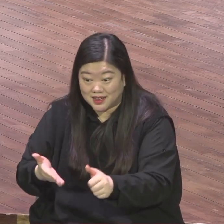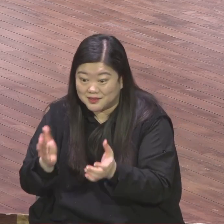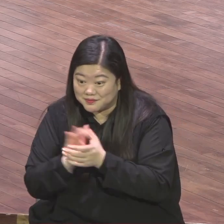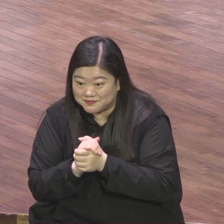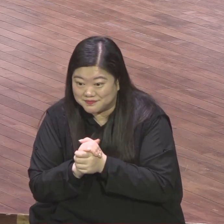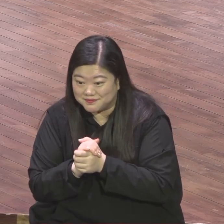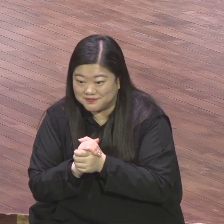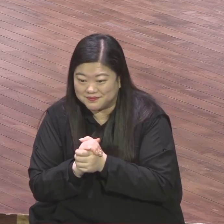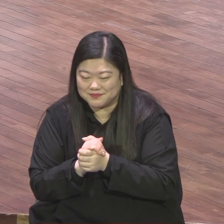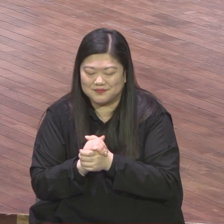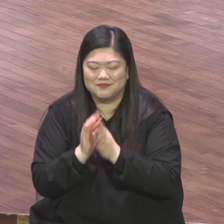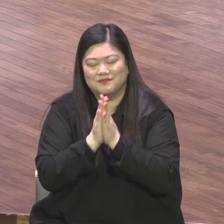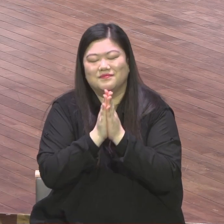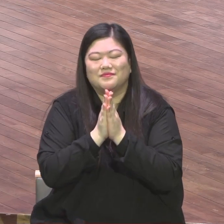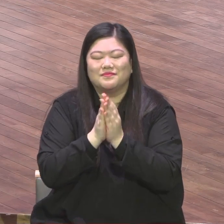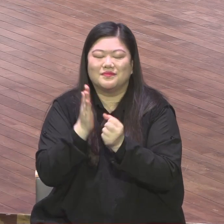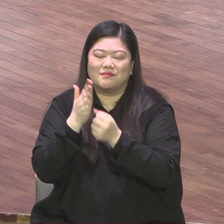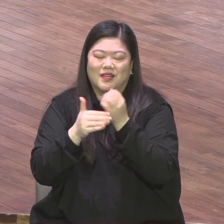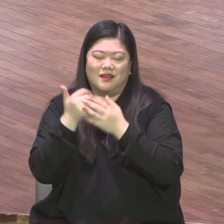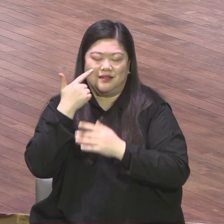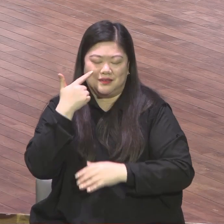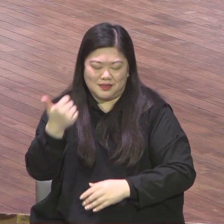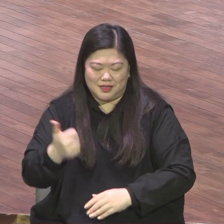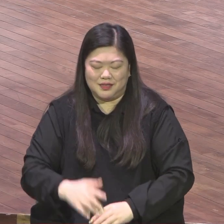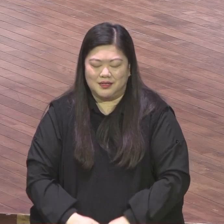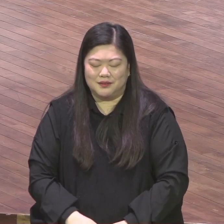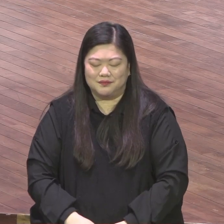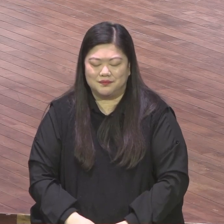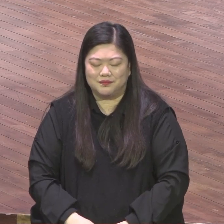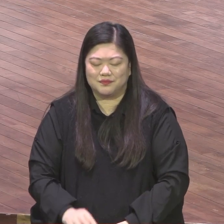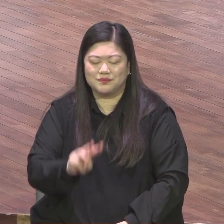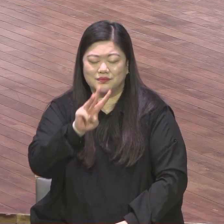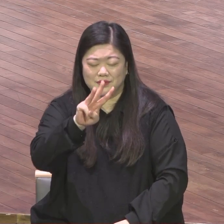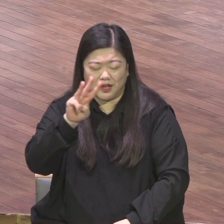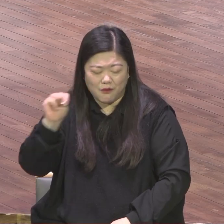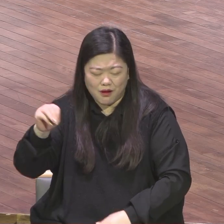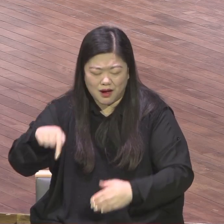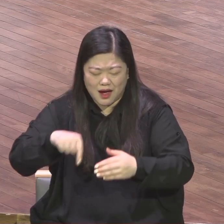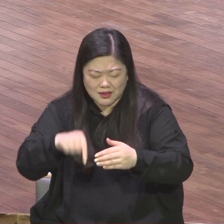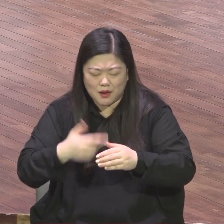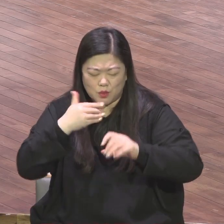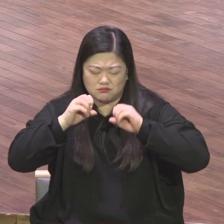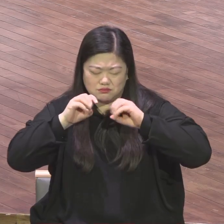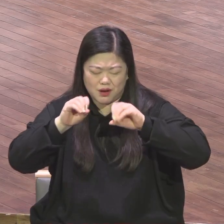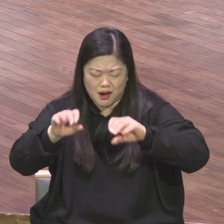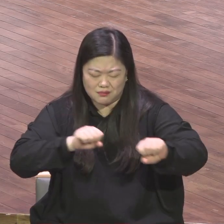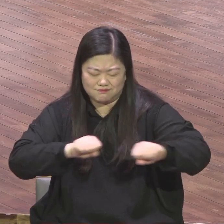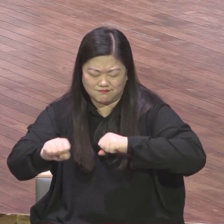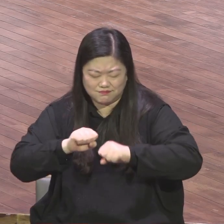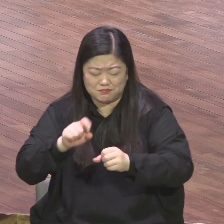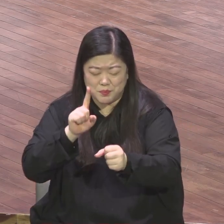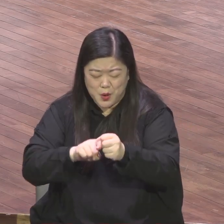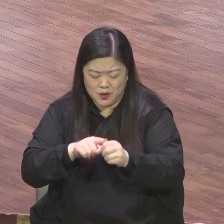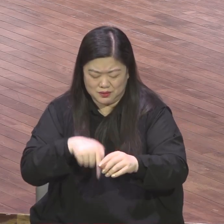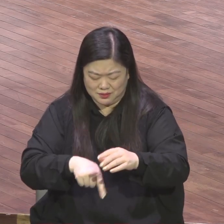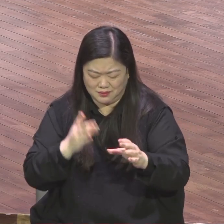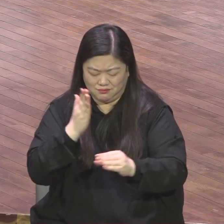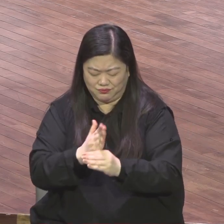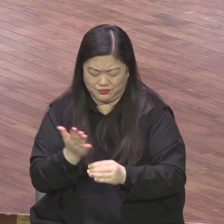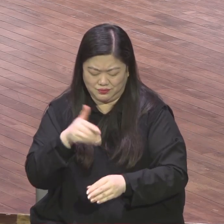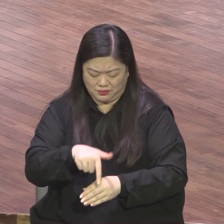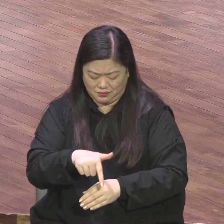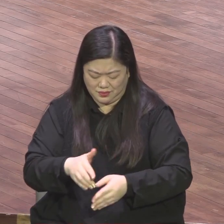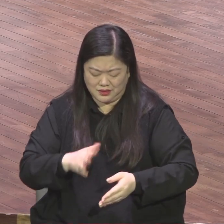기도합시다. 아버지 하나님 영계의 삼문동 일으켜 주시니 감사합니다. 현장 회복의 플랫폼들이 되게 도와주옵소서. 우리